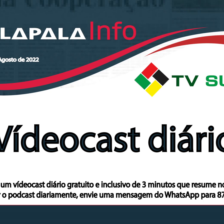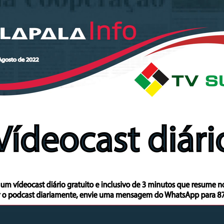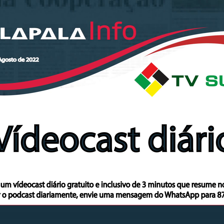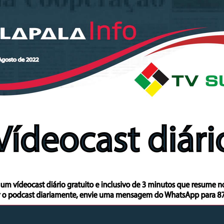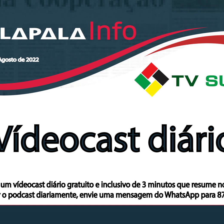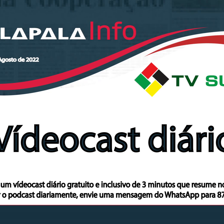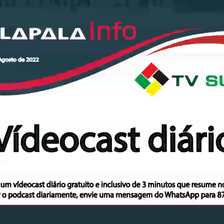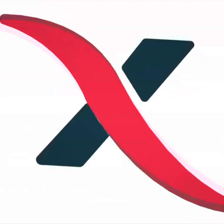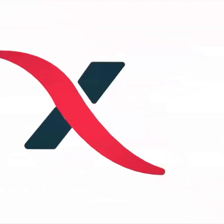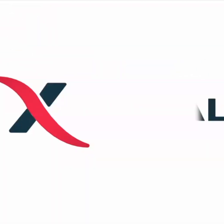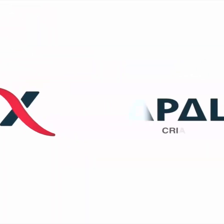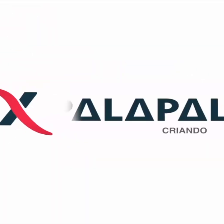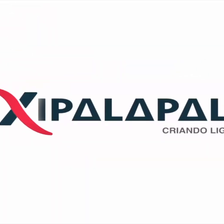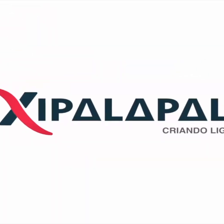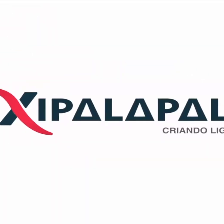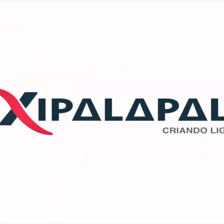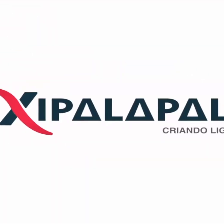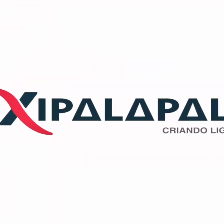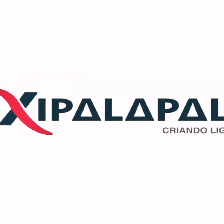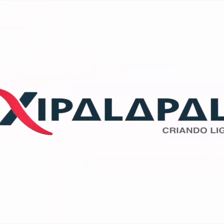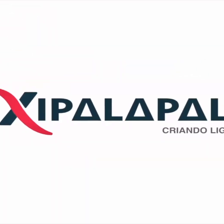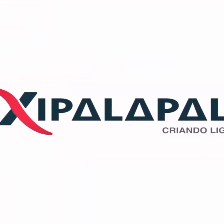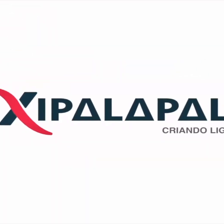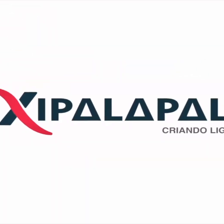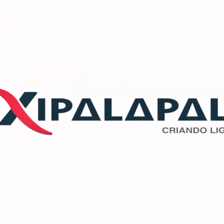Xipalapala Info, edição 15 de agosto.